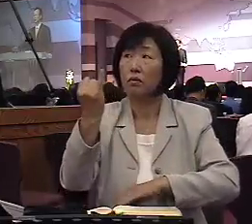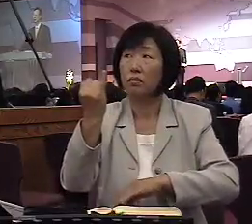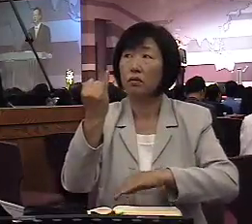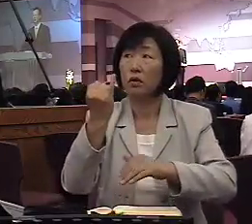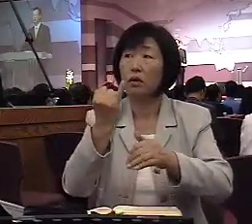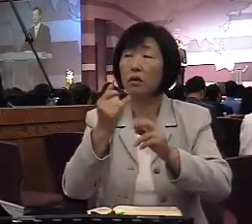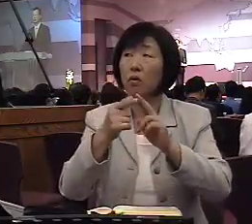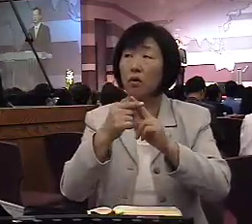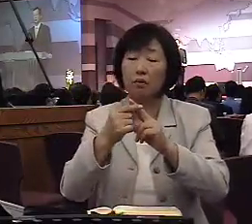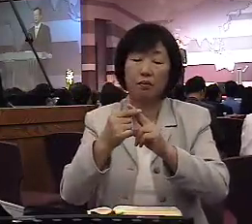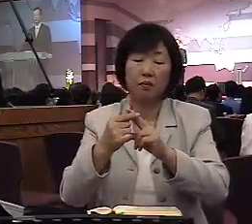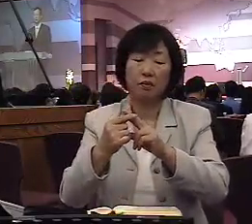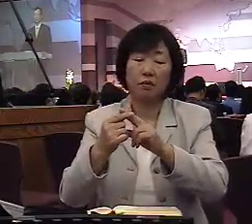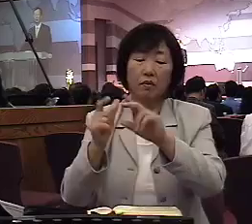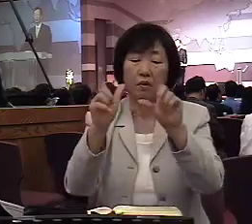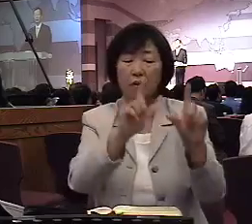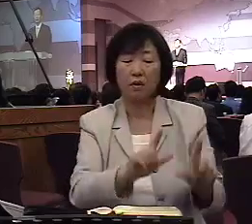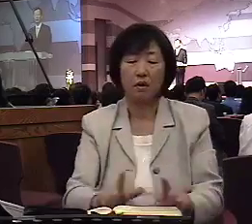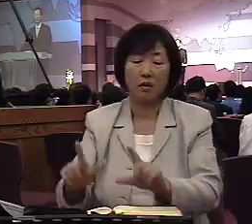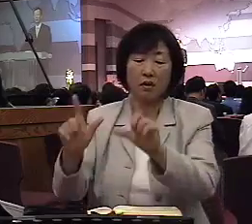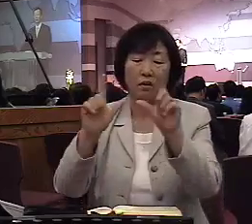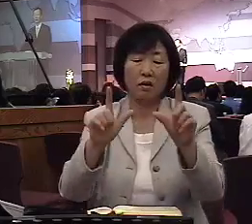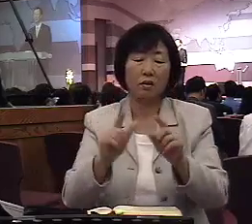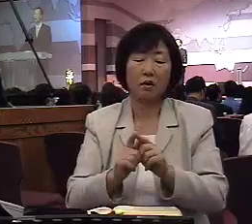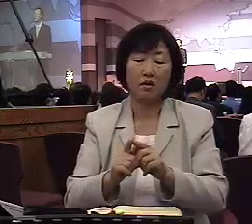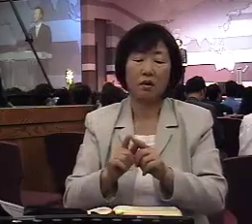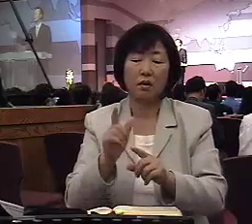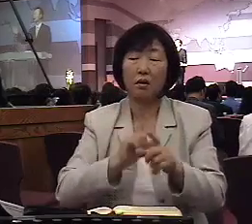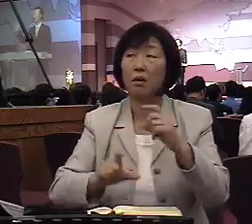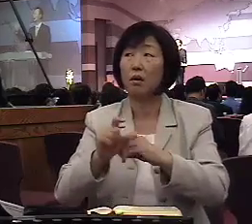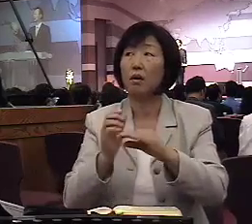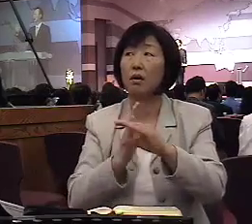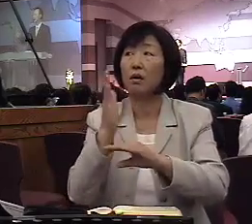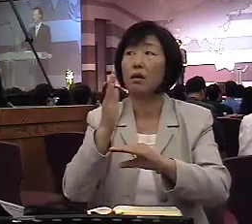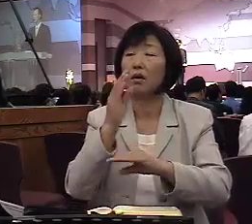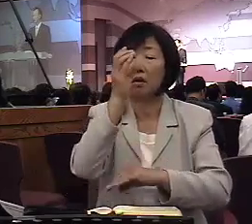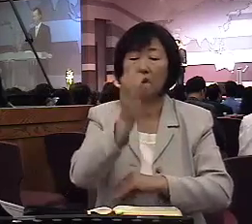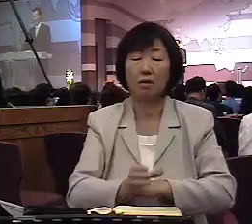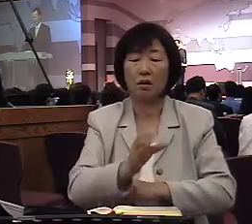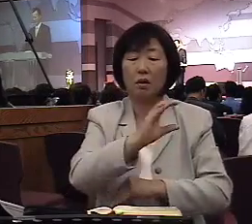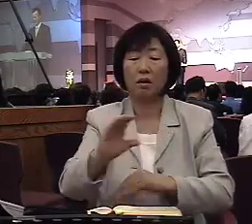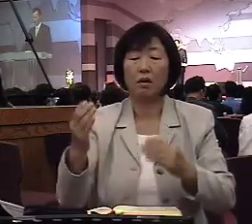살림을 꾸미더라고요. 그리고 더 이상 신학교도 안 오더라고요.